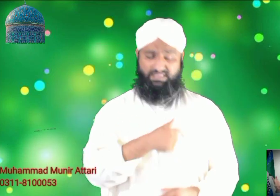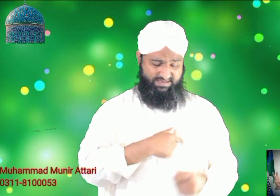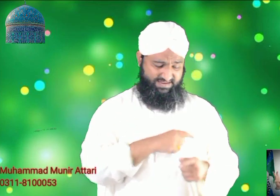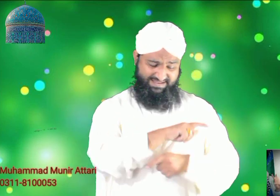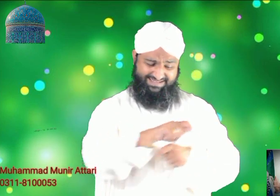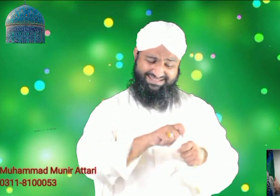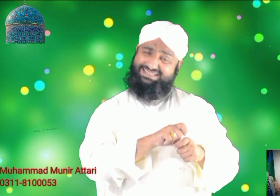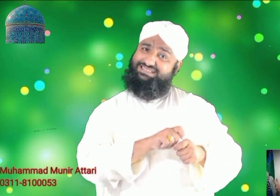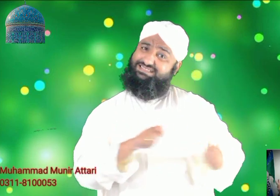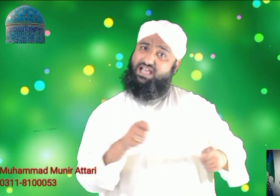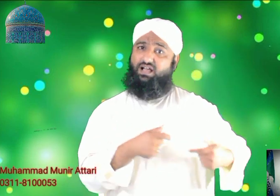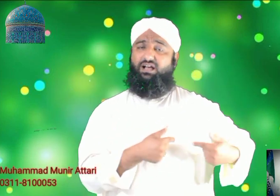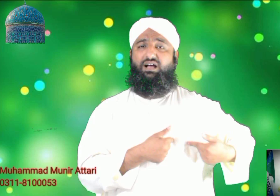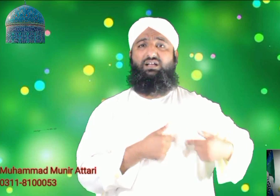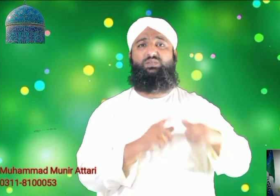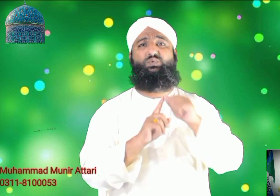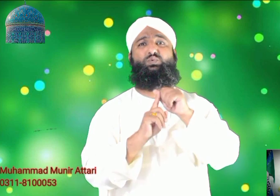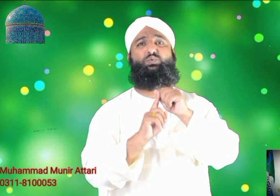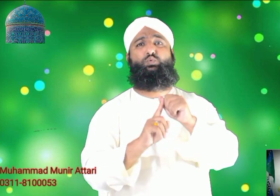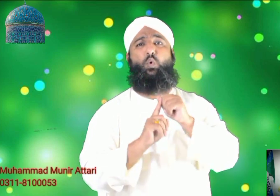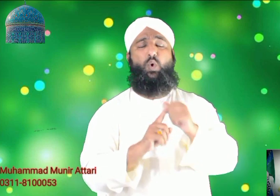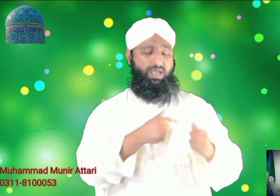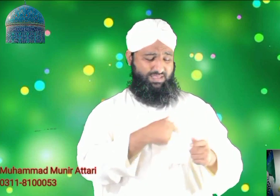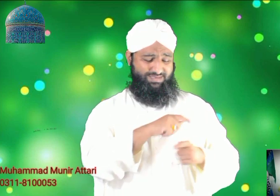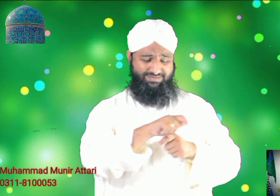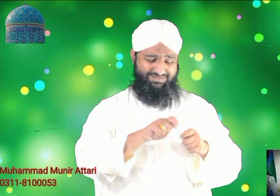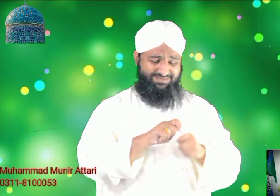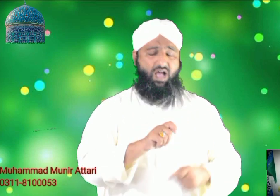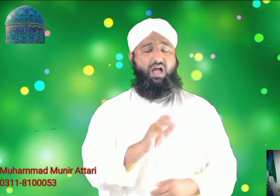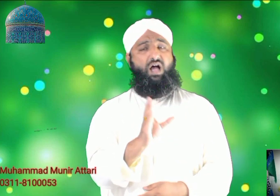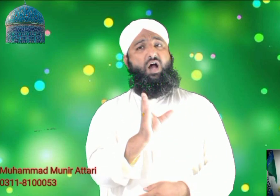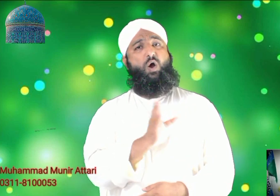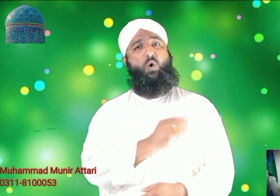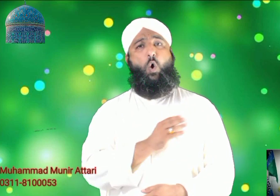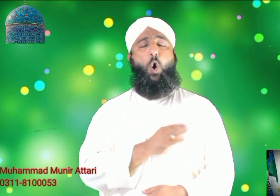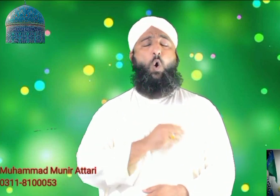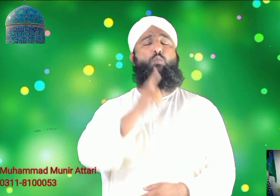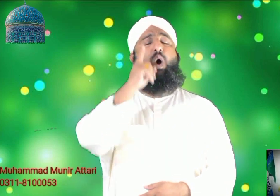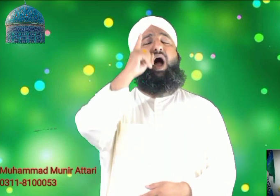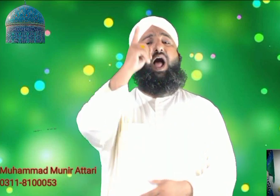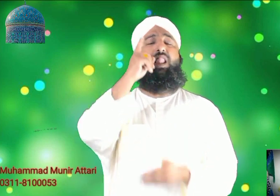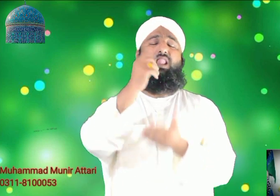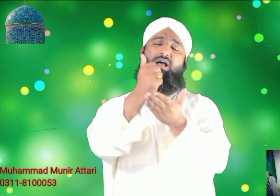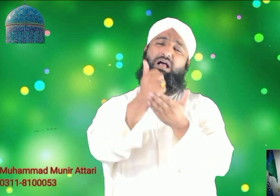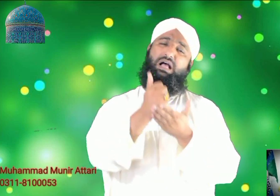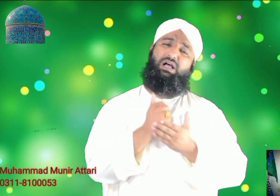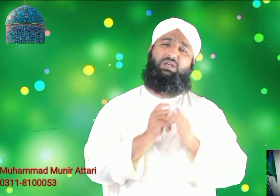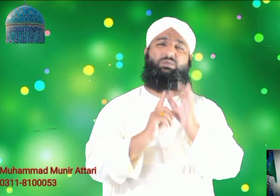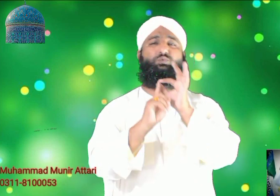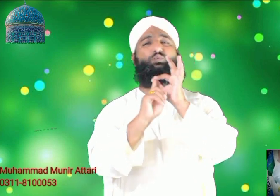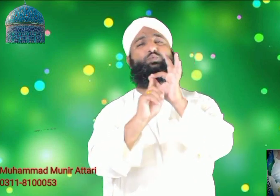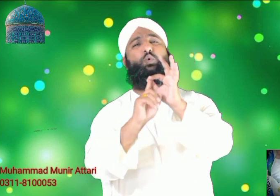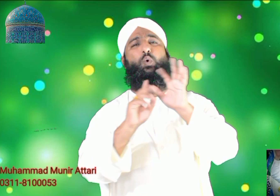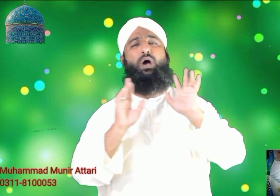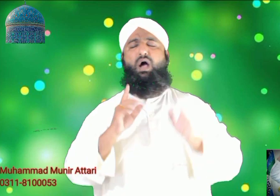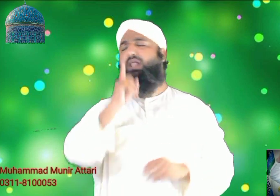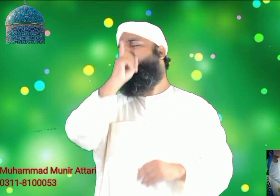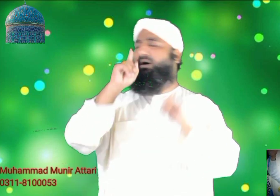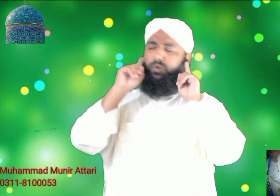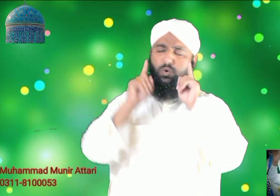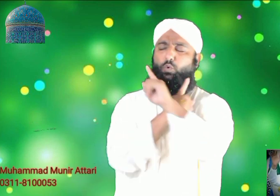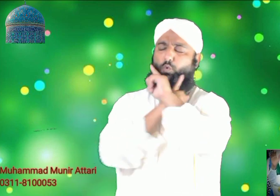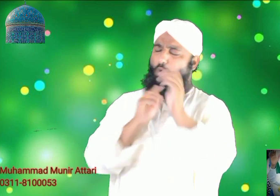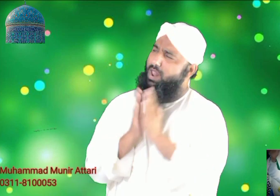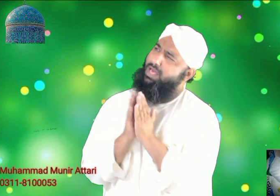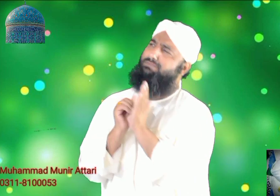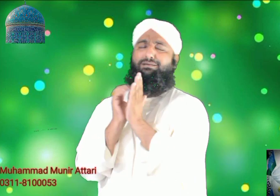الخوف والرجاء، ایمان خوف اور امید کے درمیان شے کا نام ہے۔ یہ جو کہتے ہیں نا یار اللہ معاف کرنے والا ہے، بھائی جو